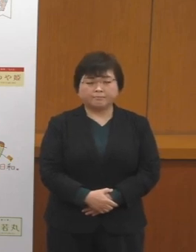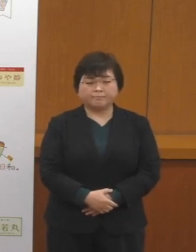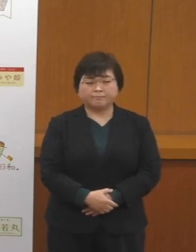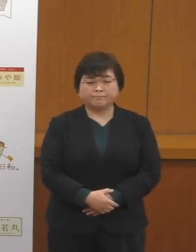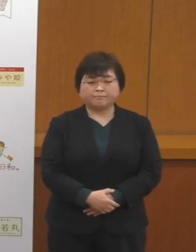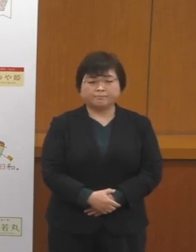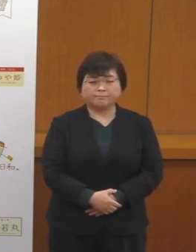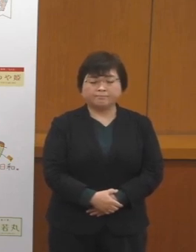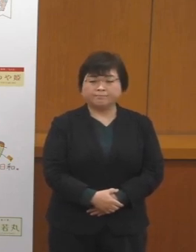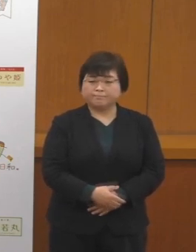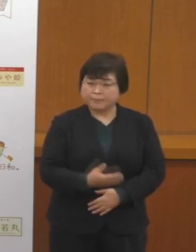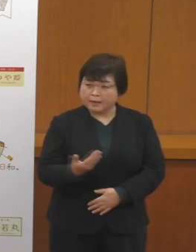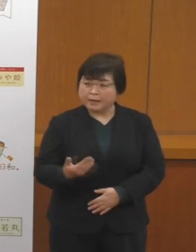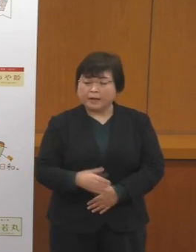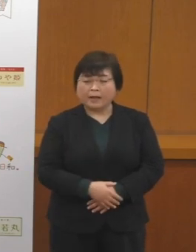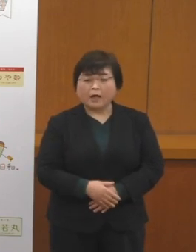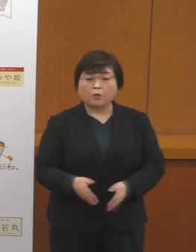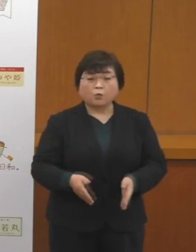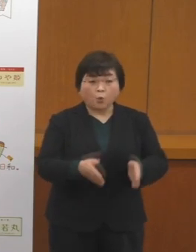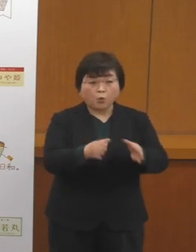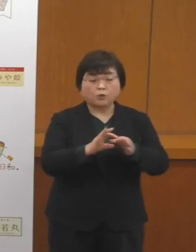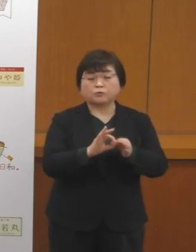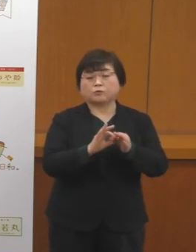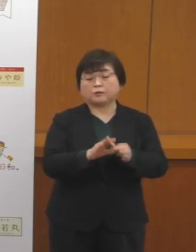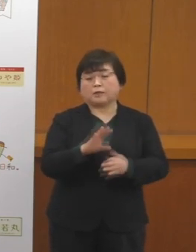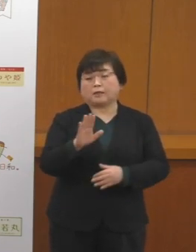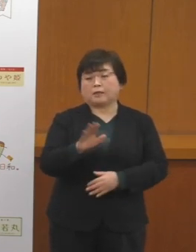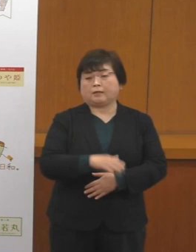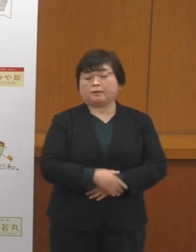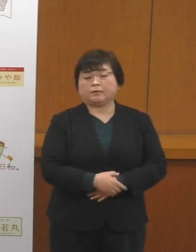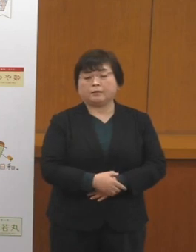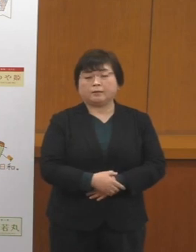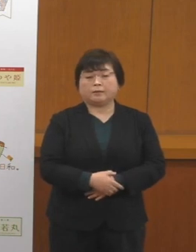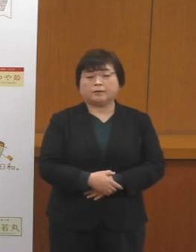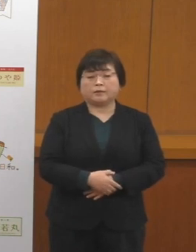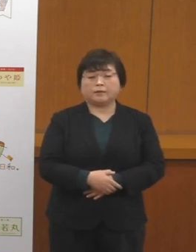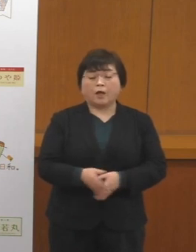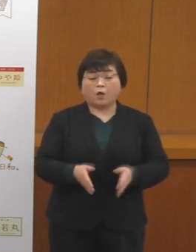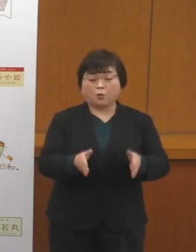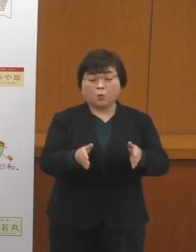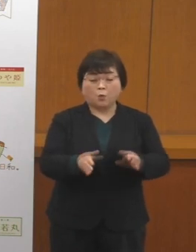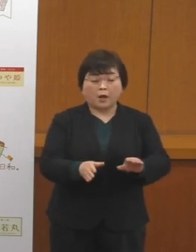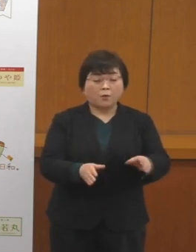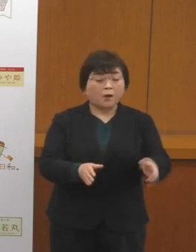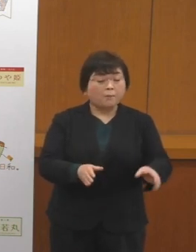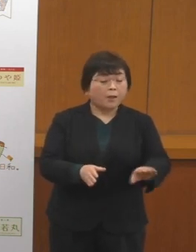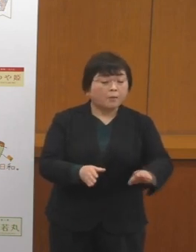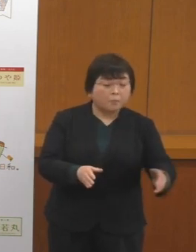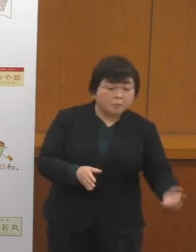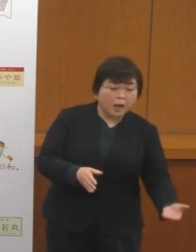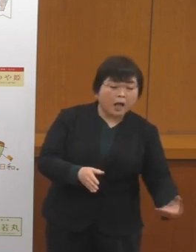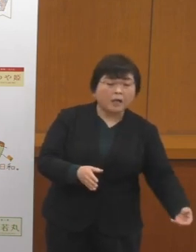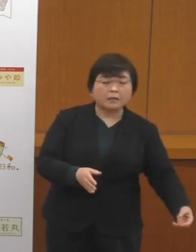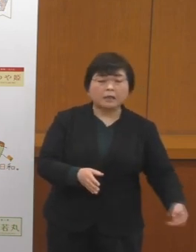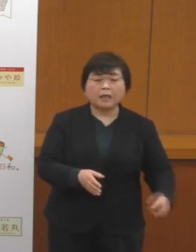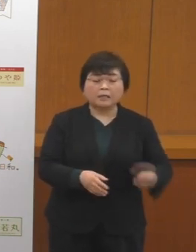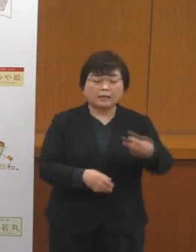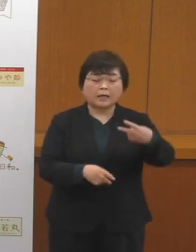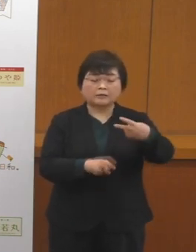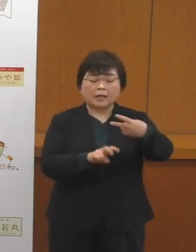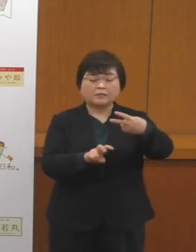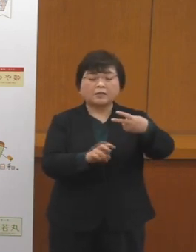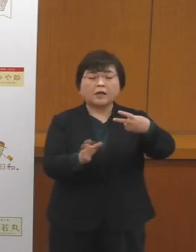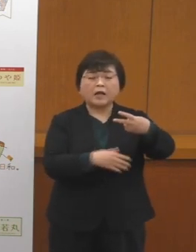えっとそれから次は道路についてです路肩の放牧崩落により2月20日から